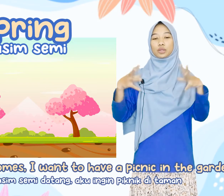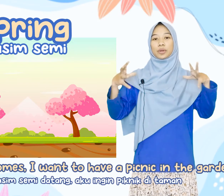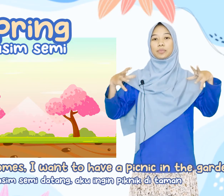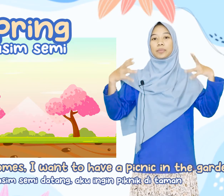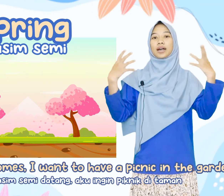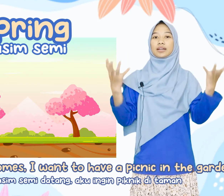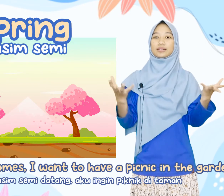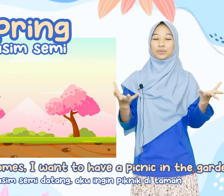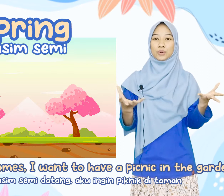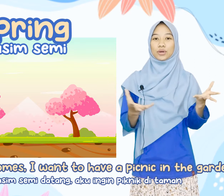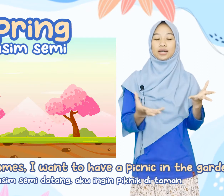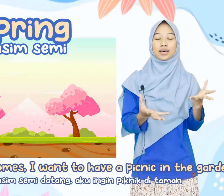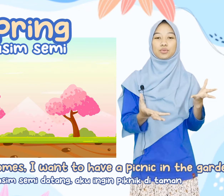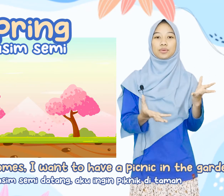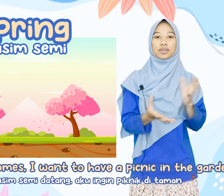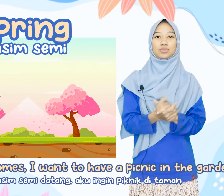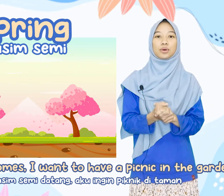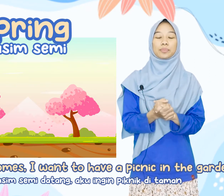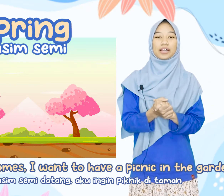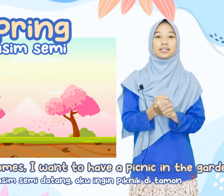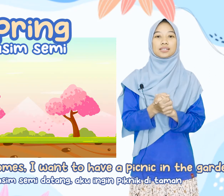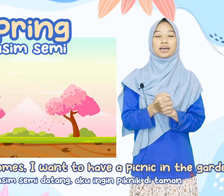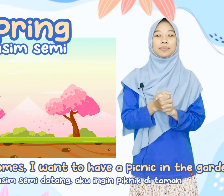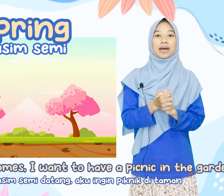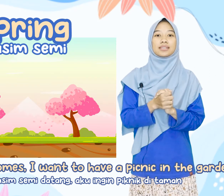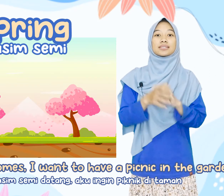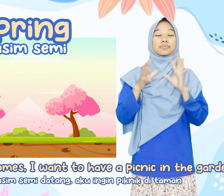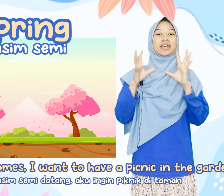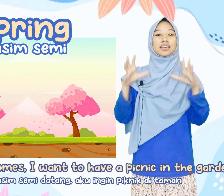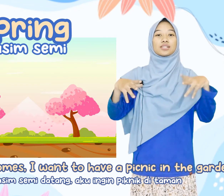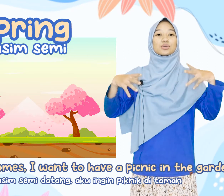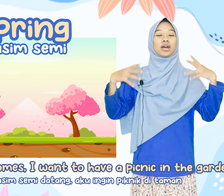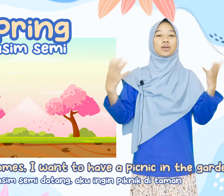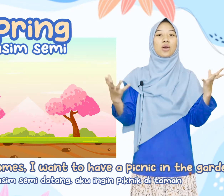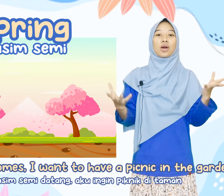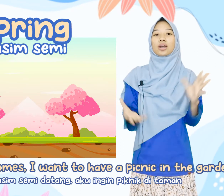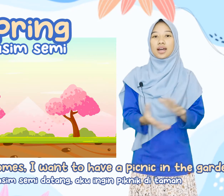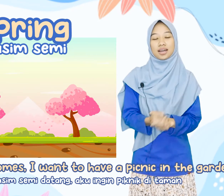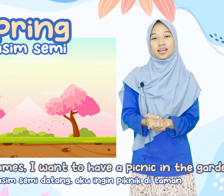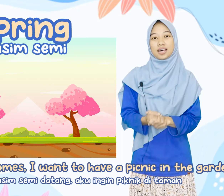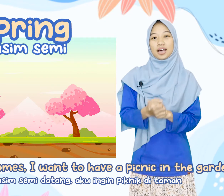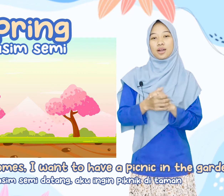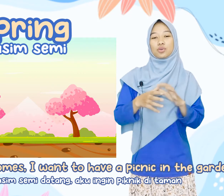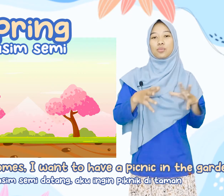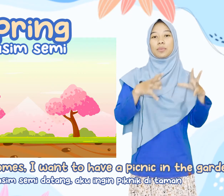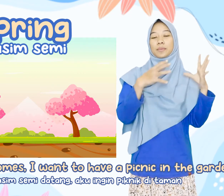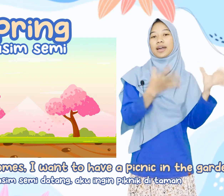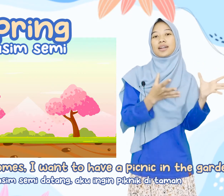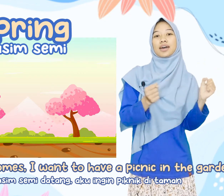pada bermekaran tuh. Nah, musimnya tuh paling banyak disukai orang-orang. Karena bunga-bunga bermekaran,